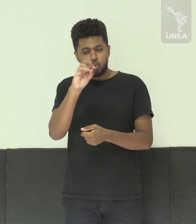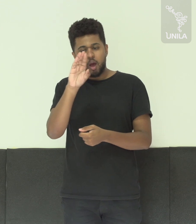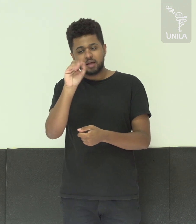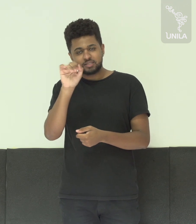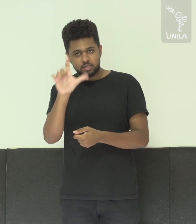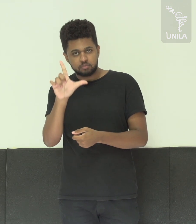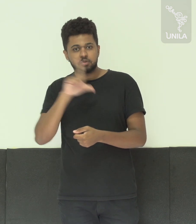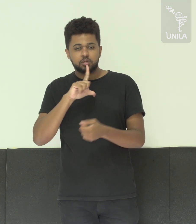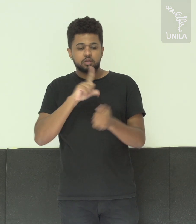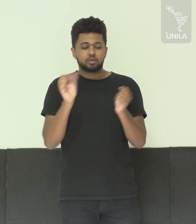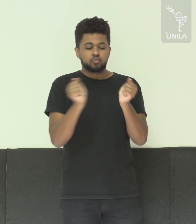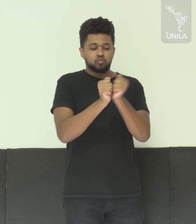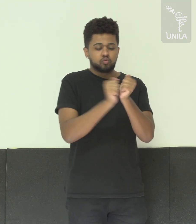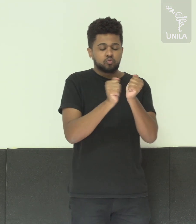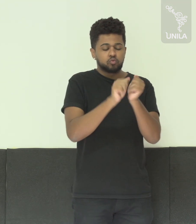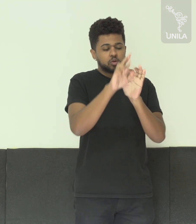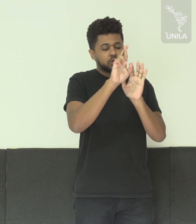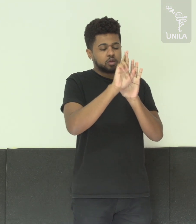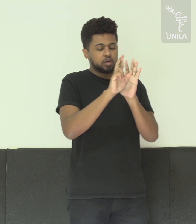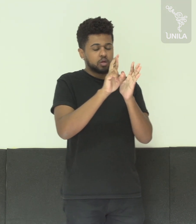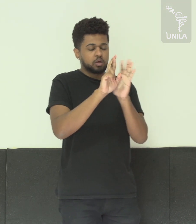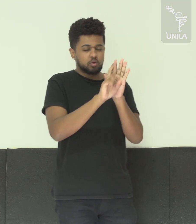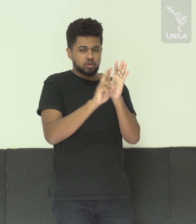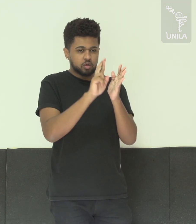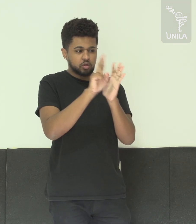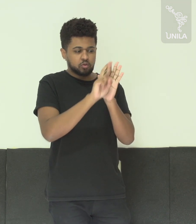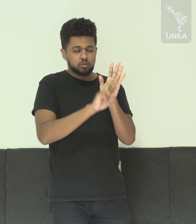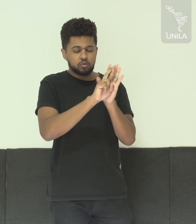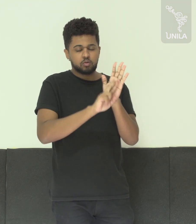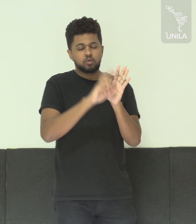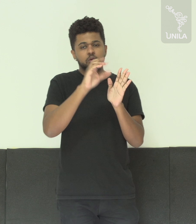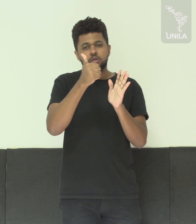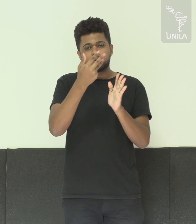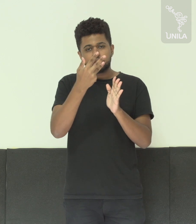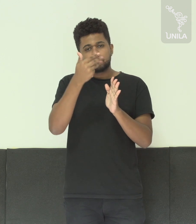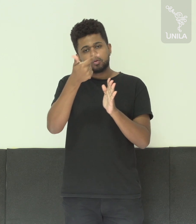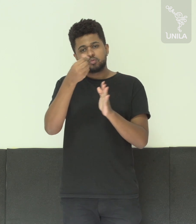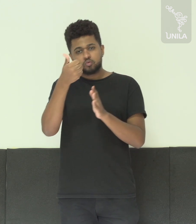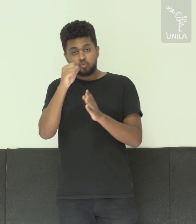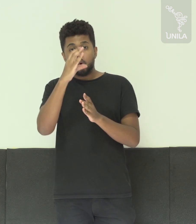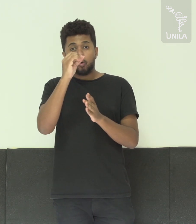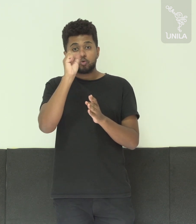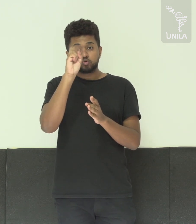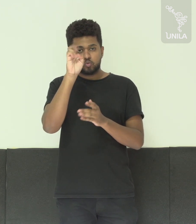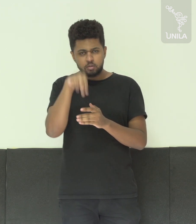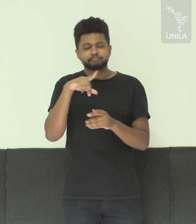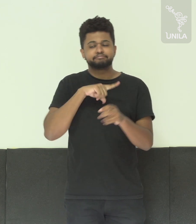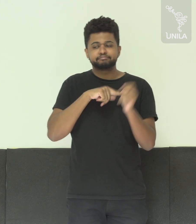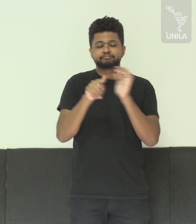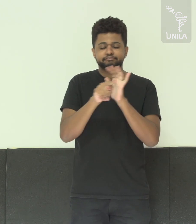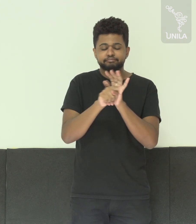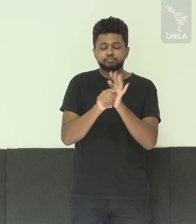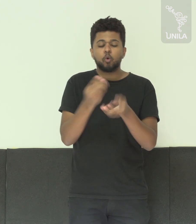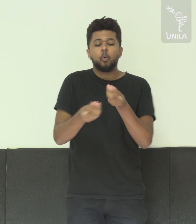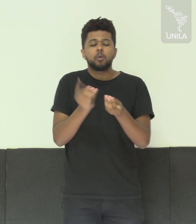Resolução CONSU-EM, número 13 de 2018, que institui os mecanismos